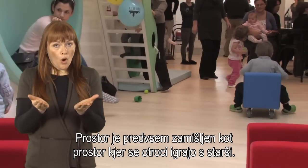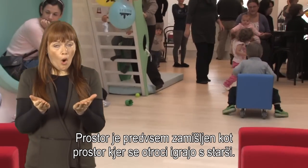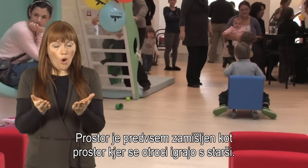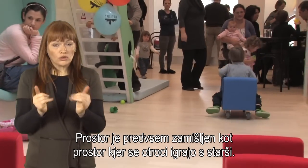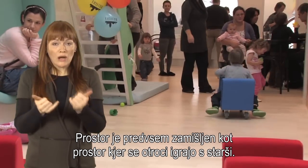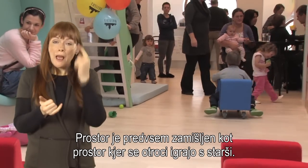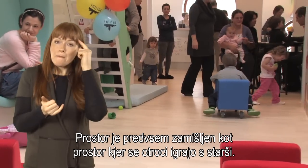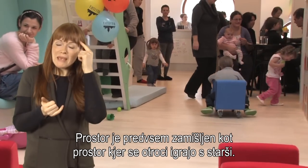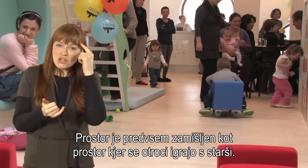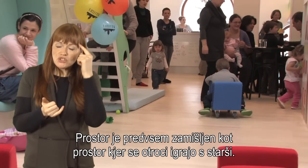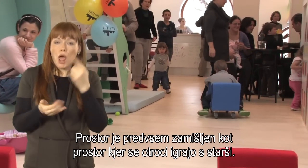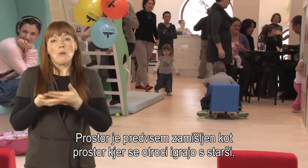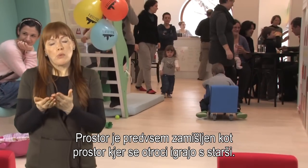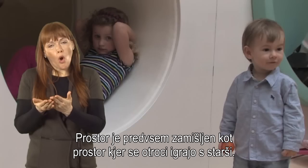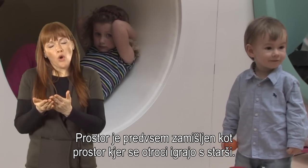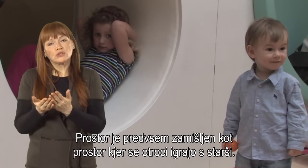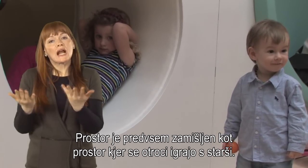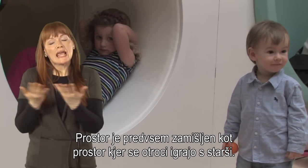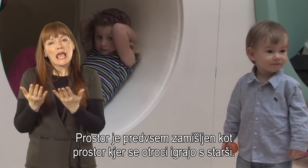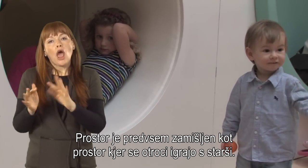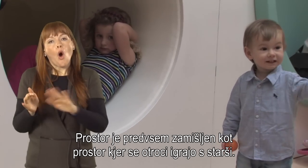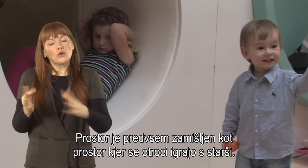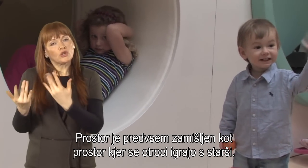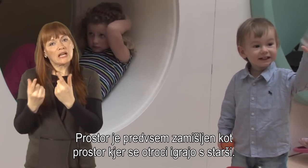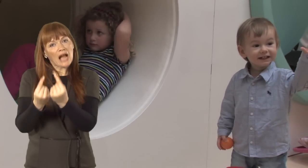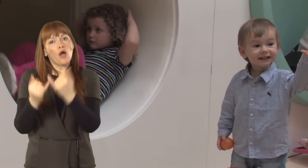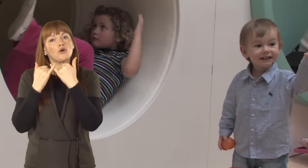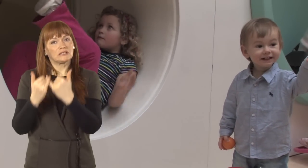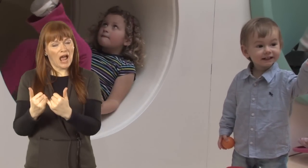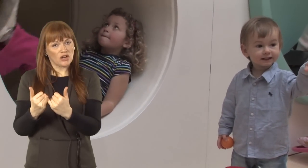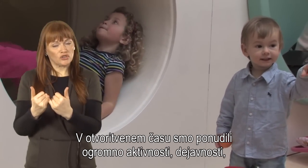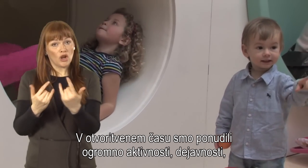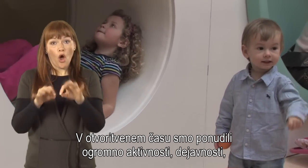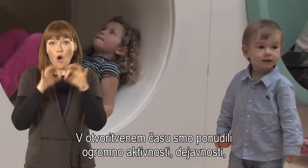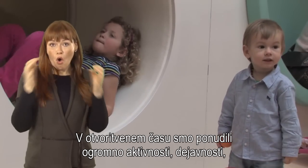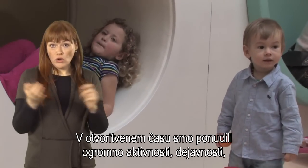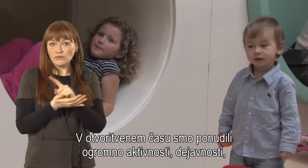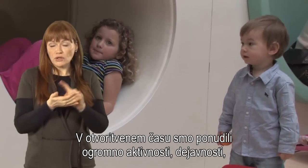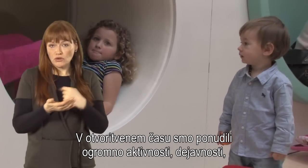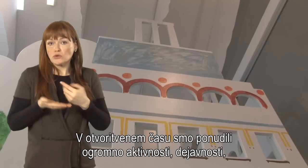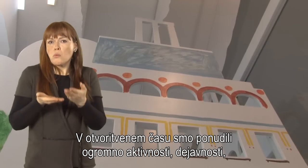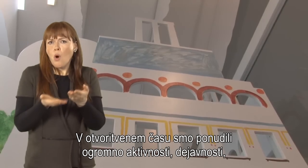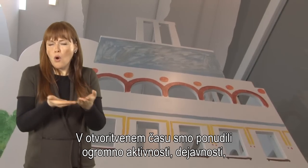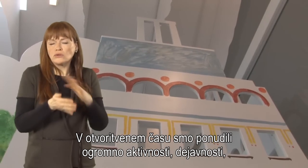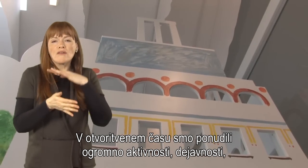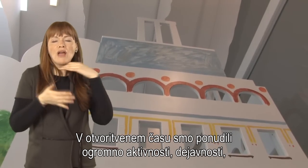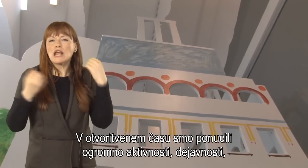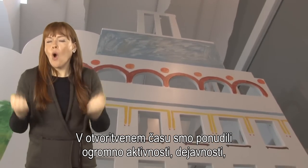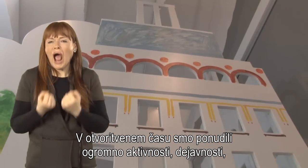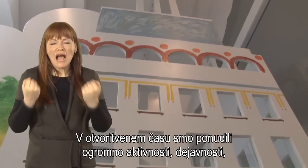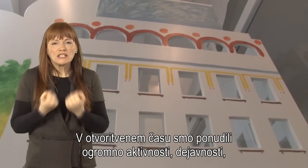Prostor je predvsem zamišljen kot prostor, kjer se otroci igrajo z starši, ne. Zdaj v otvoritvenem času smo ponudili ogromno